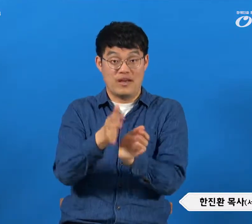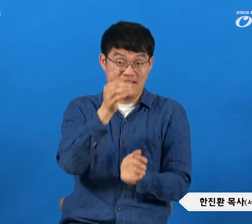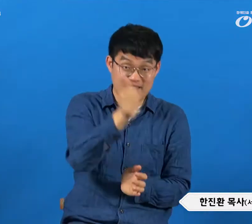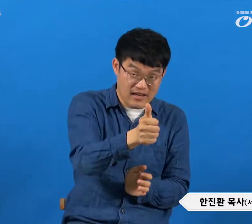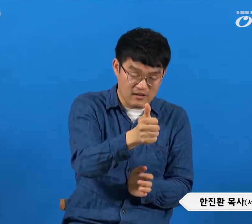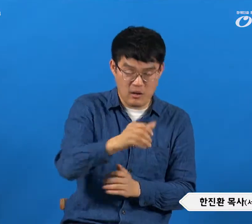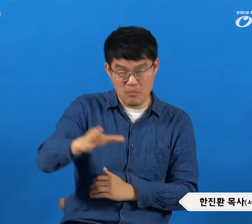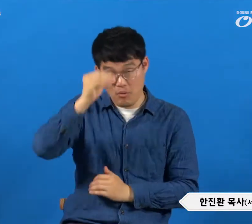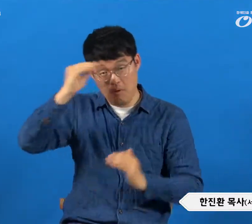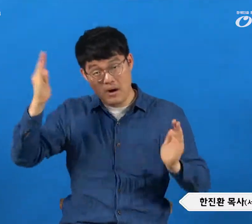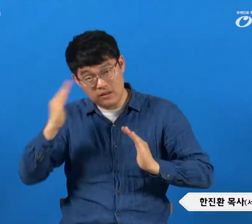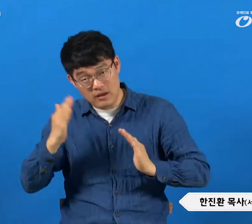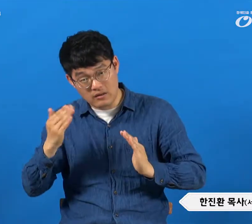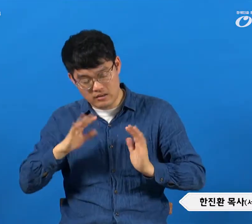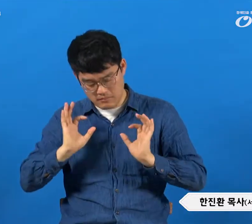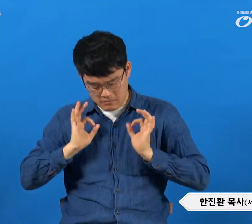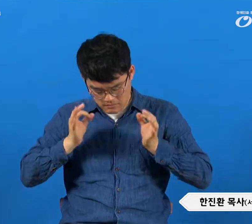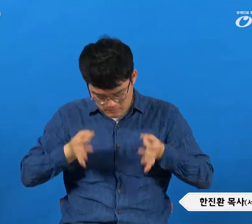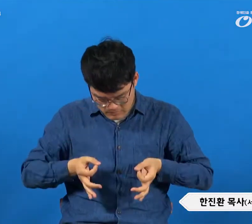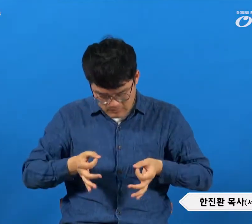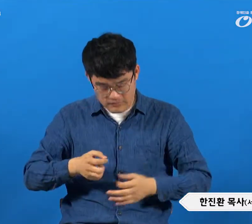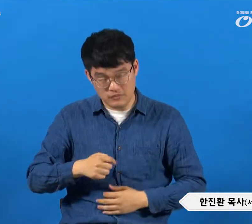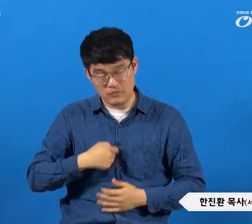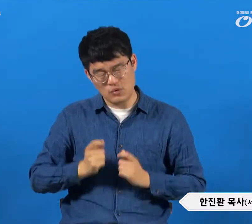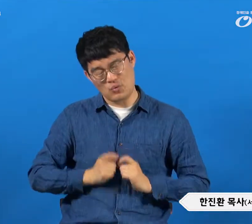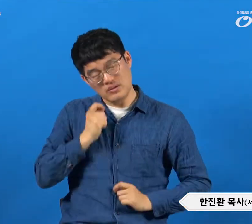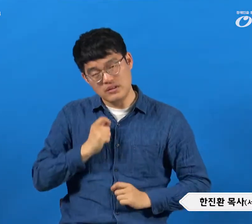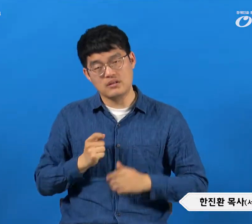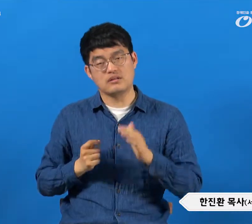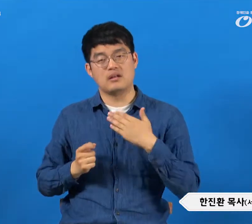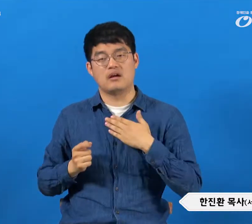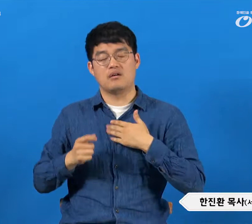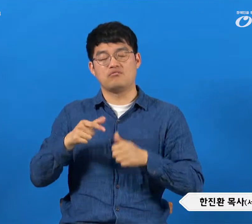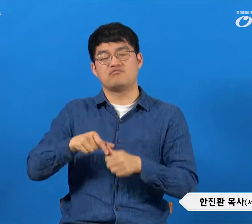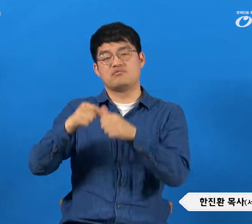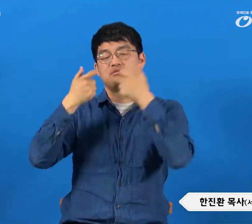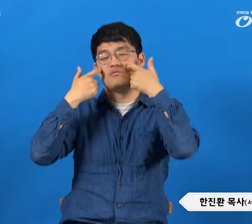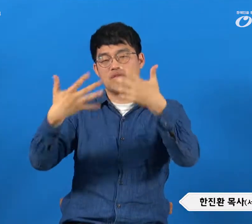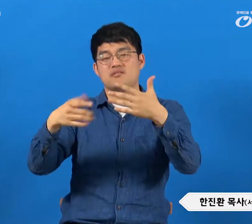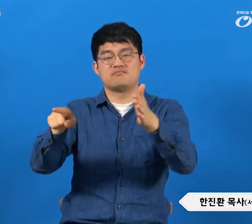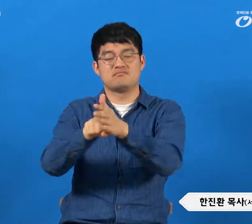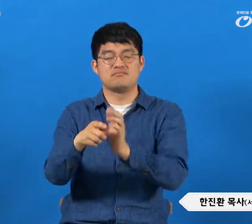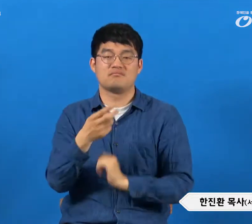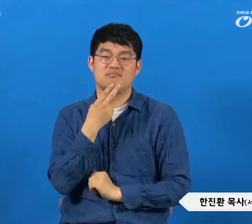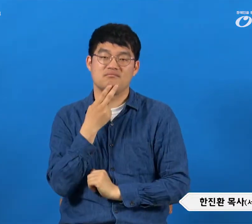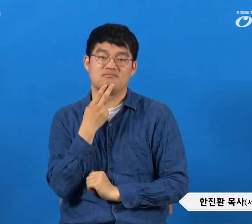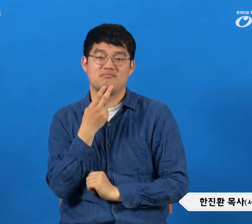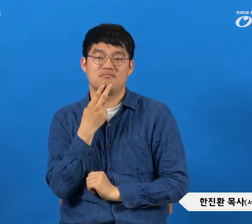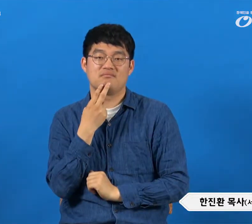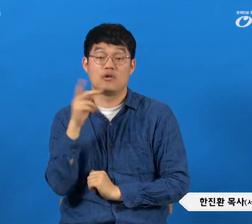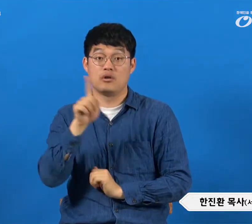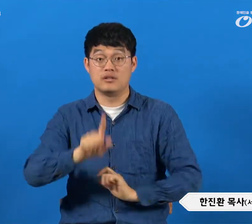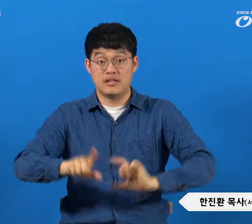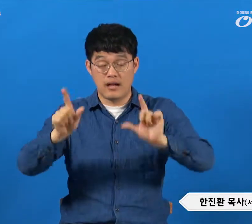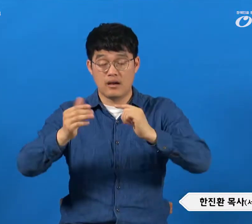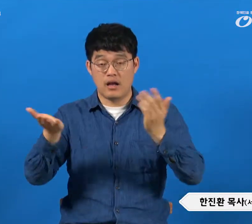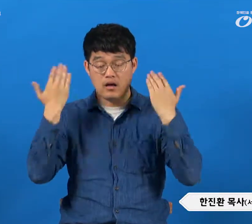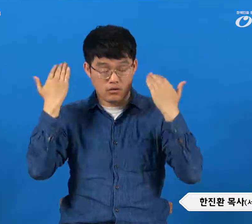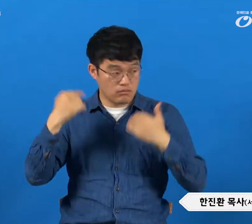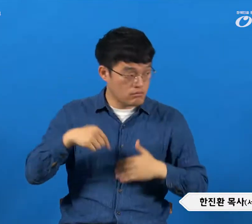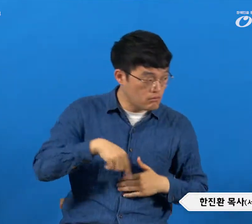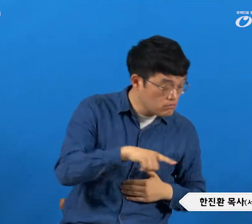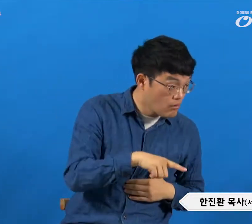없었습니다. 하루는 학교 갔다 왔는데 쇼킹한 얘기를 들었습니다. 친구가 죽었다는